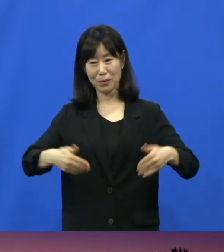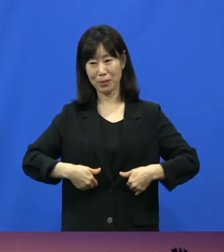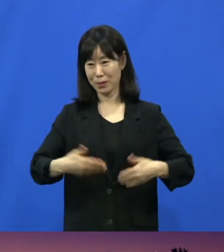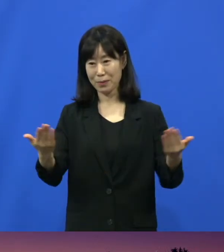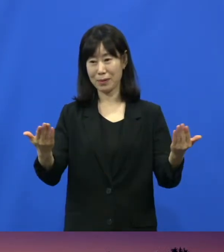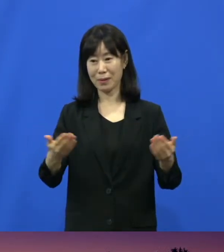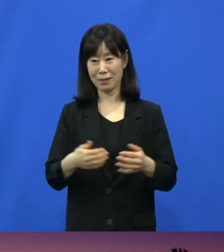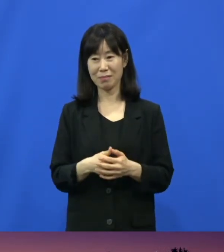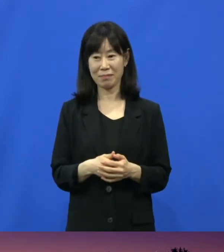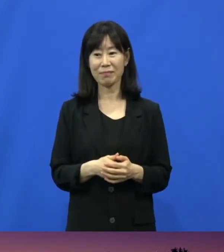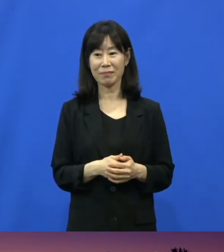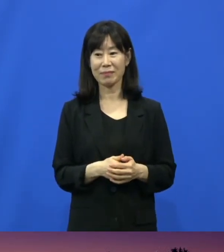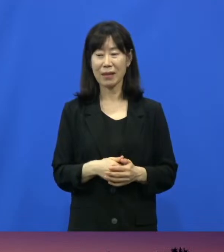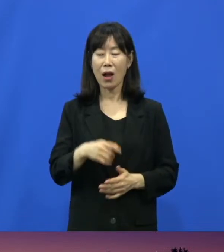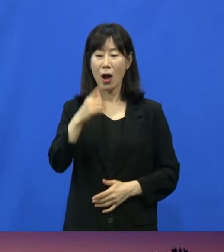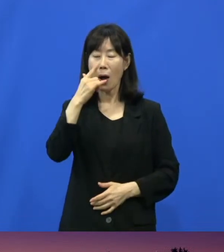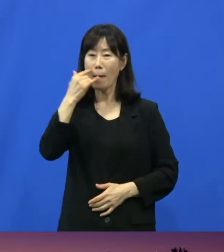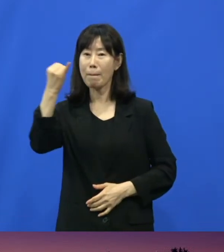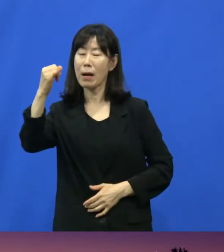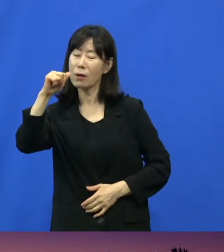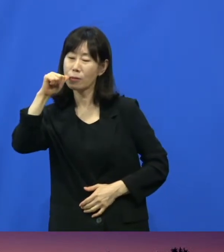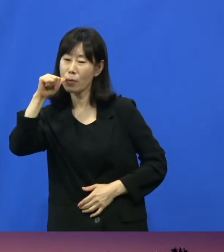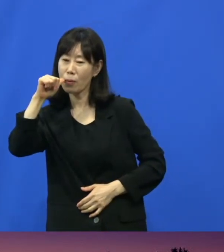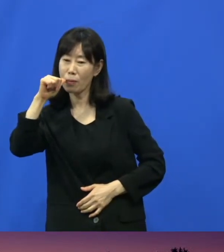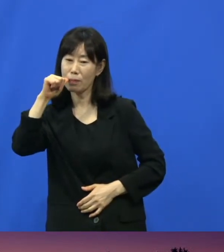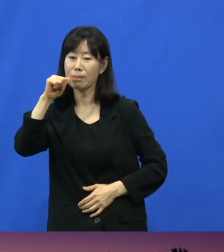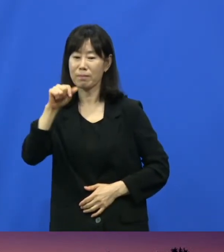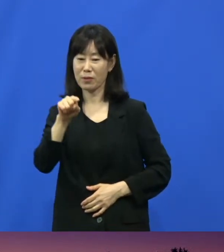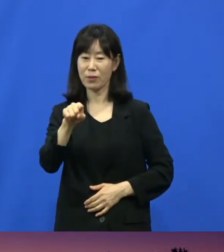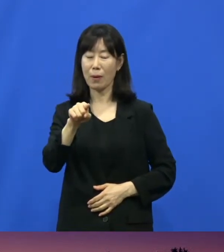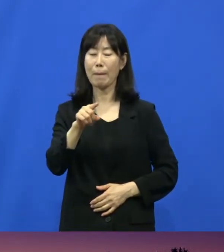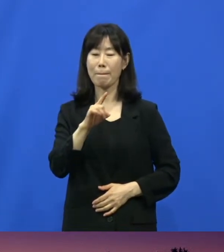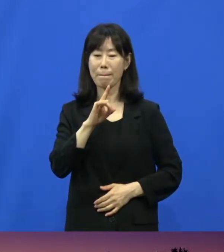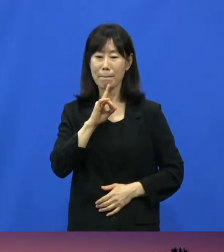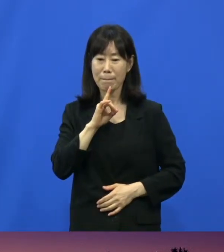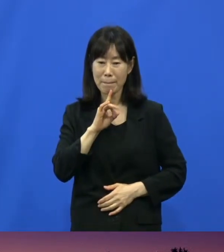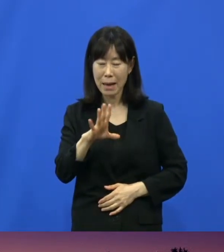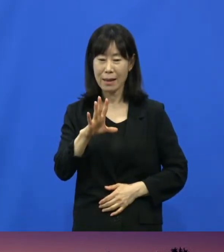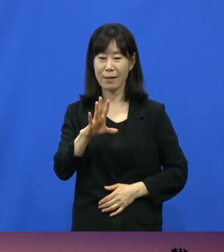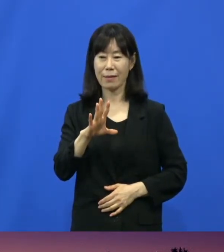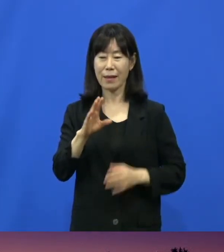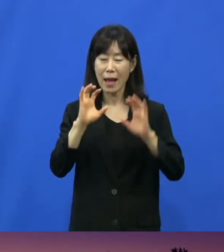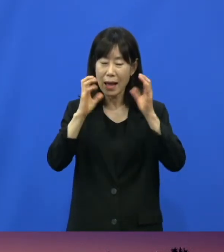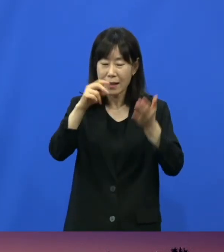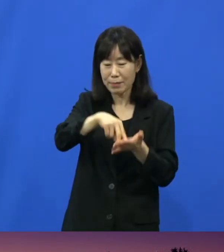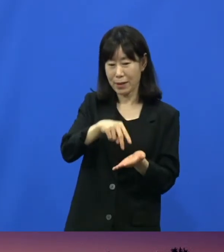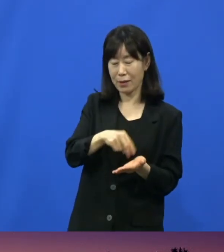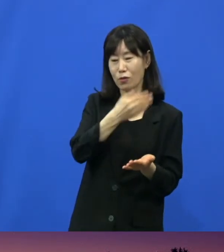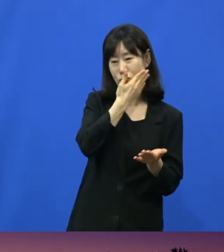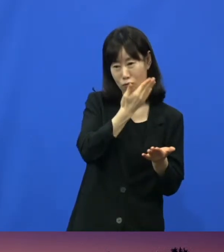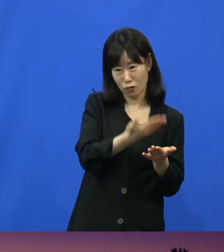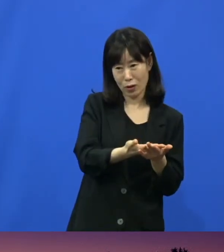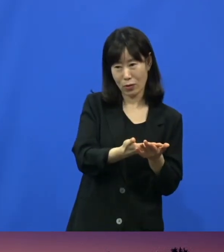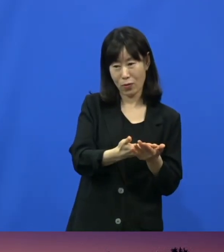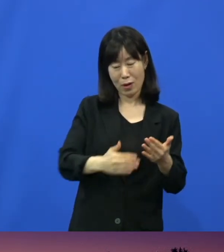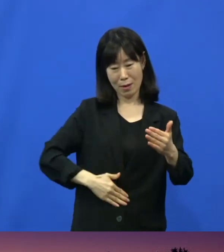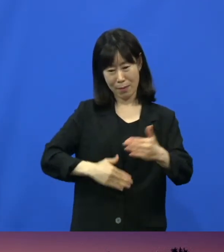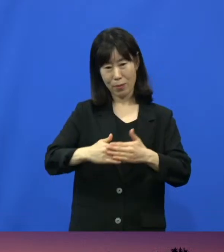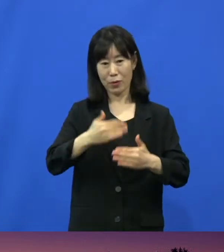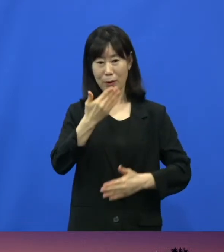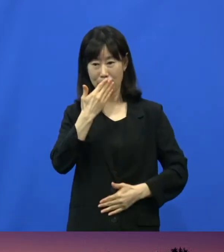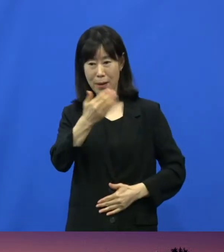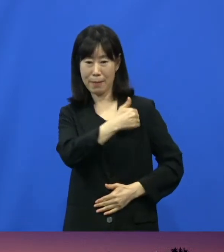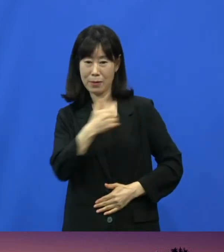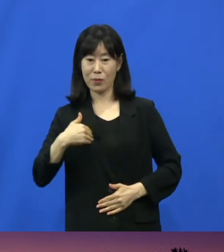뭐 무슨 뭘 주면 뭐예요 여러분? 야 이거 맛있다. 살살 녹는다. 소용없어요. 저절 먹어야